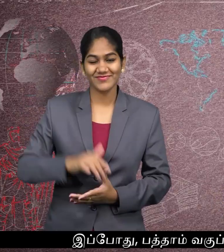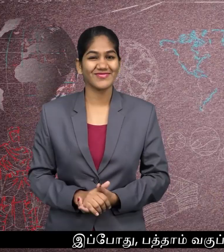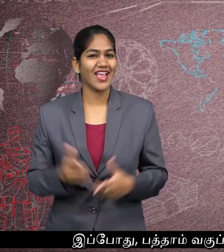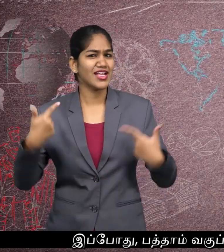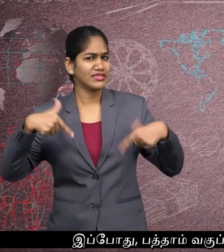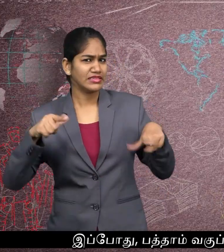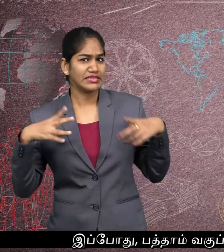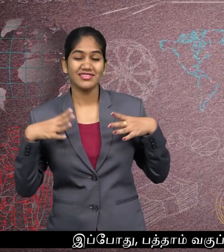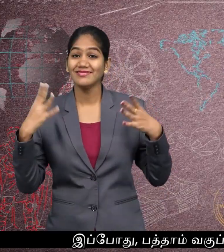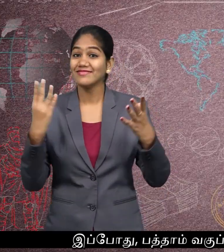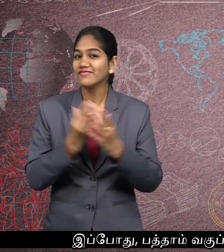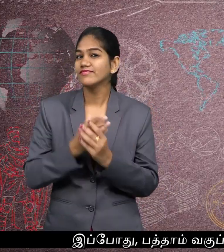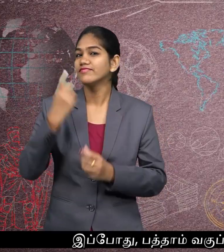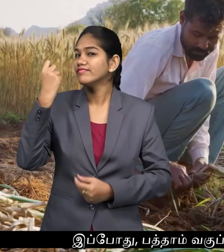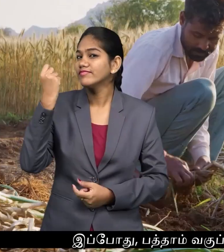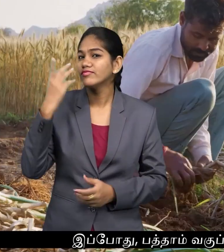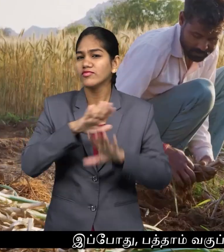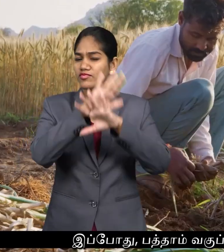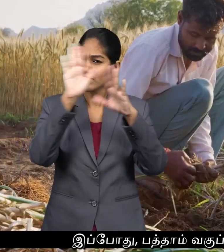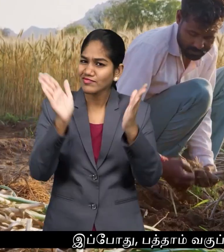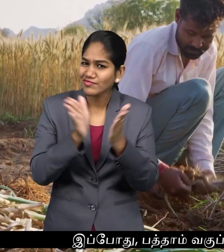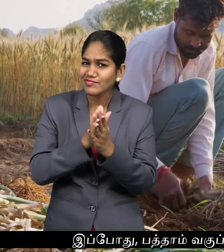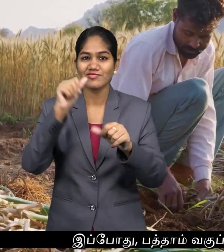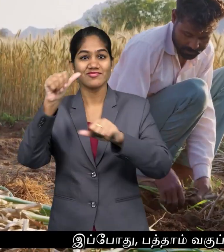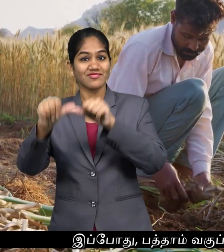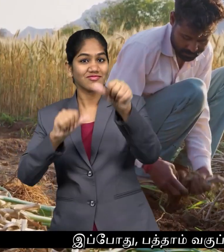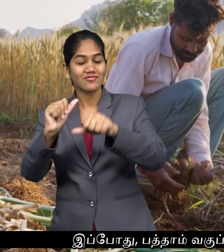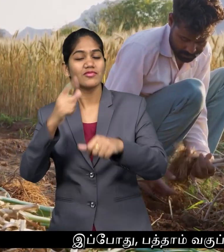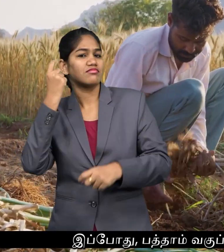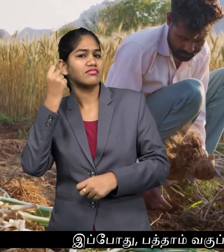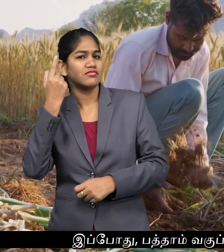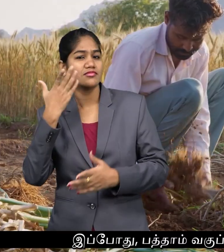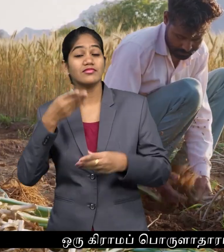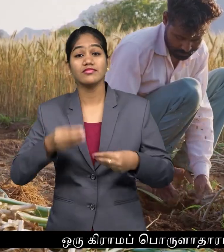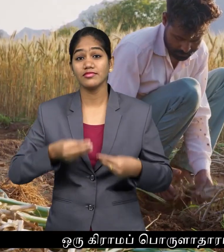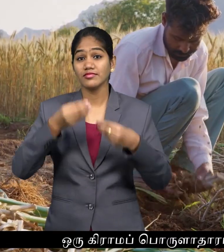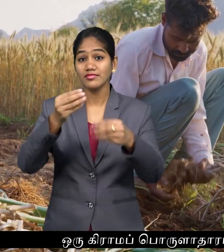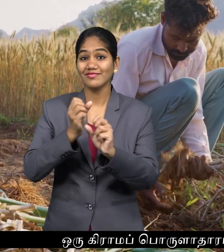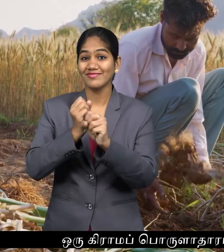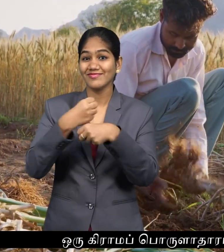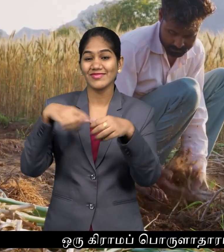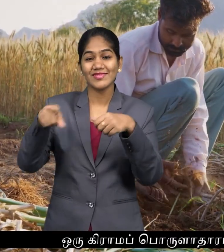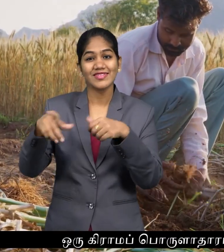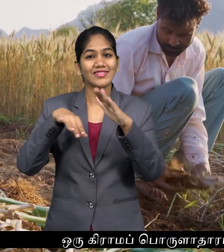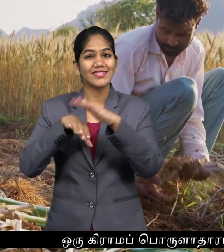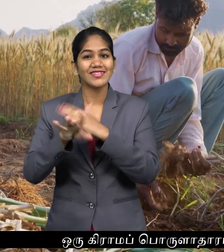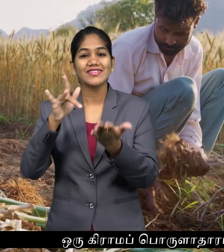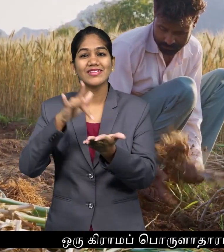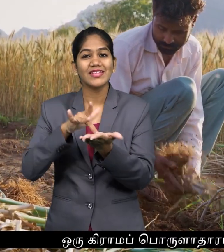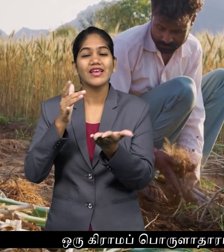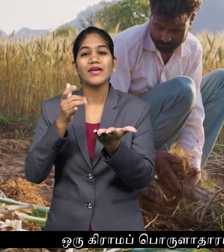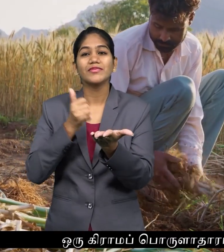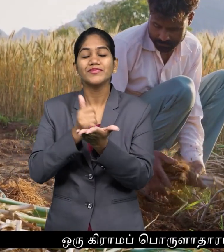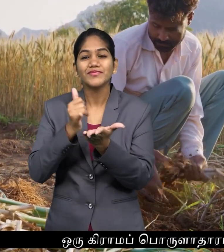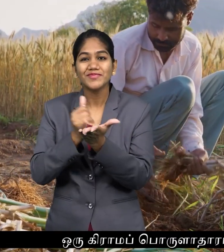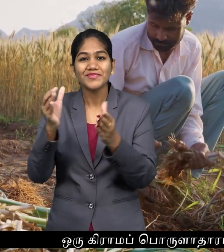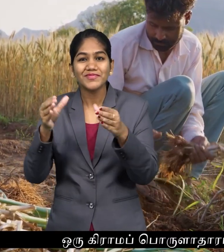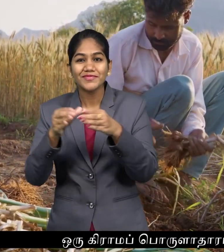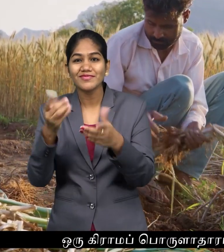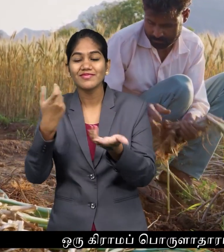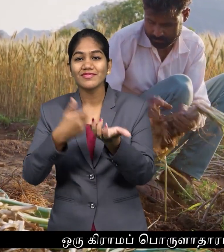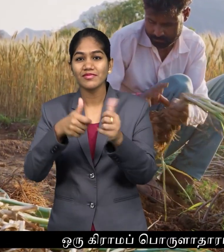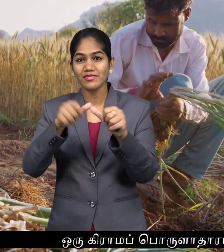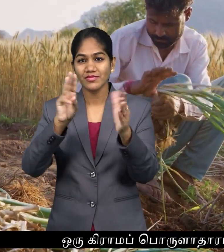இப்போது 10ஆம் வகுப்பு சமூகவியலிலிருந்து ராம்பூர் ஒரு கிராம பொருளாதாரம் என்ற